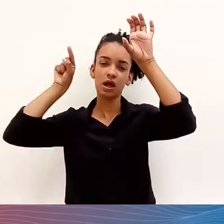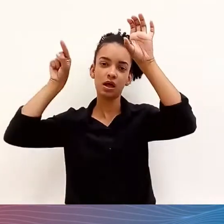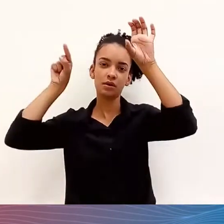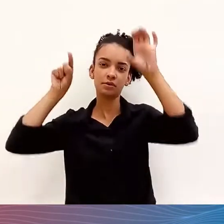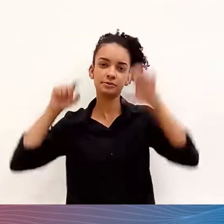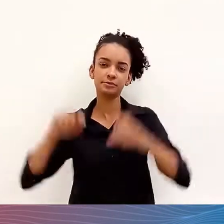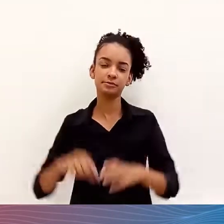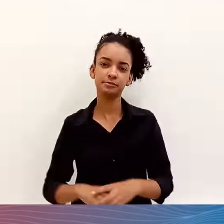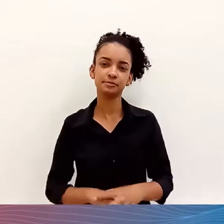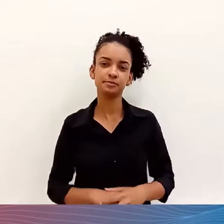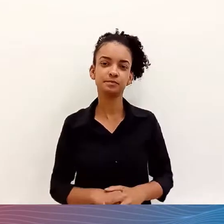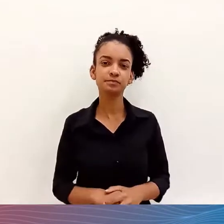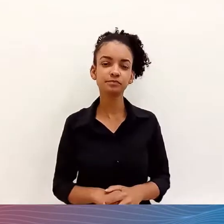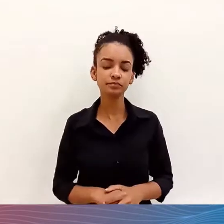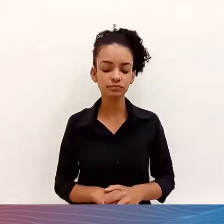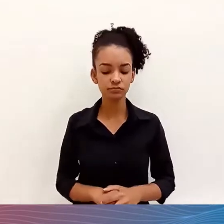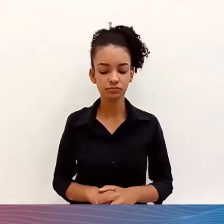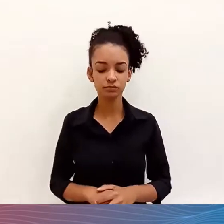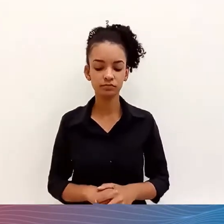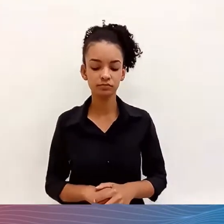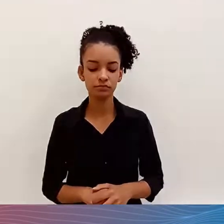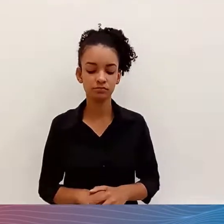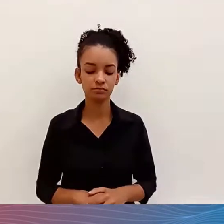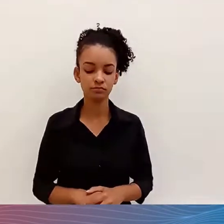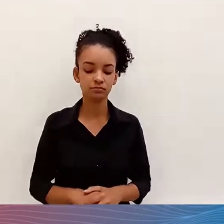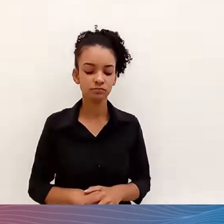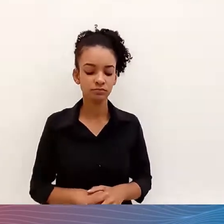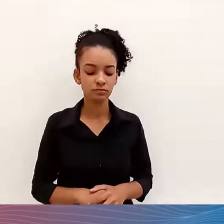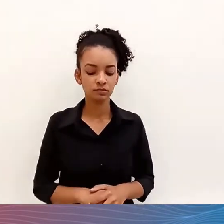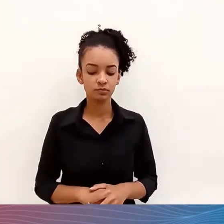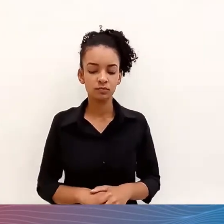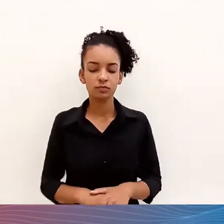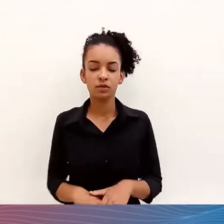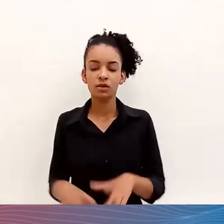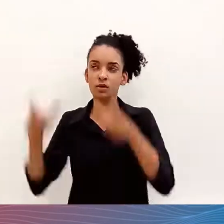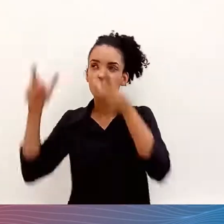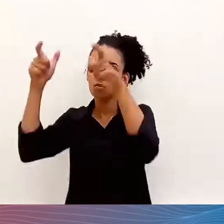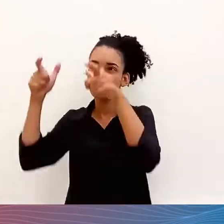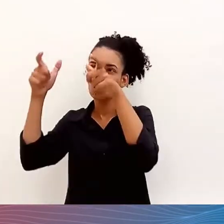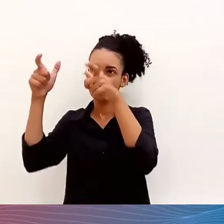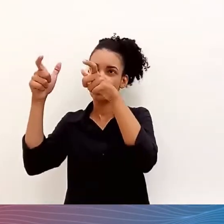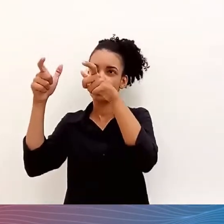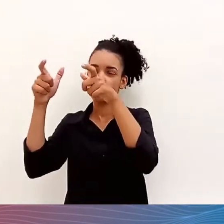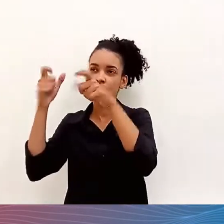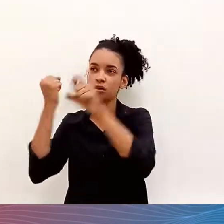monte Sião nos céus. Salmo 76, 2. Dá uma olhada rápida.